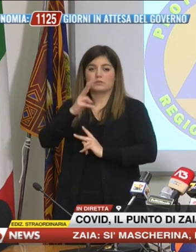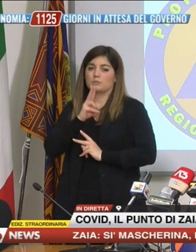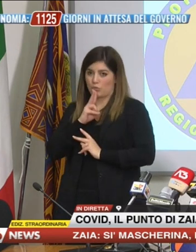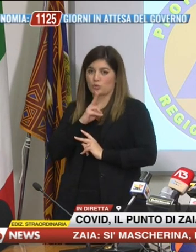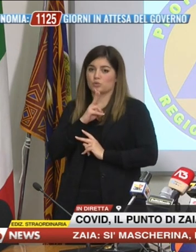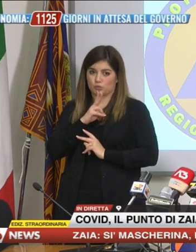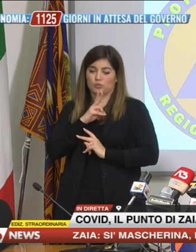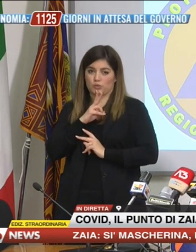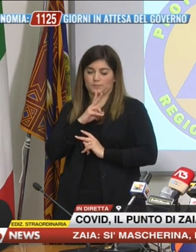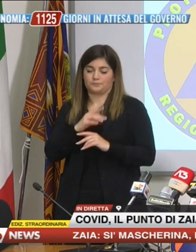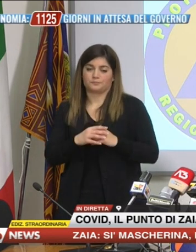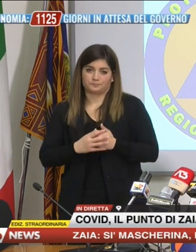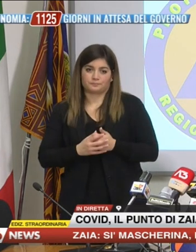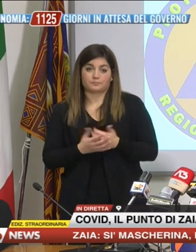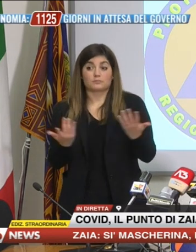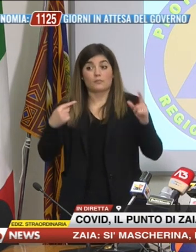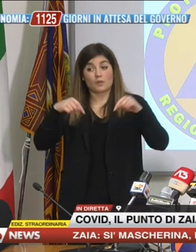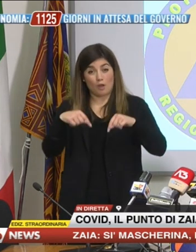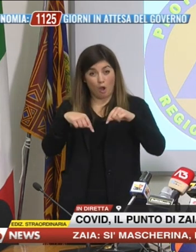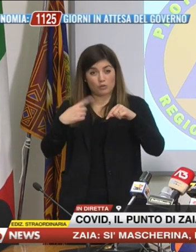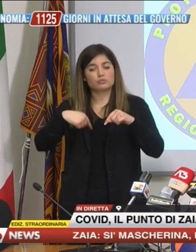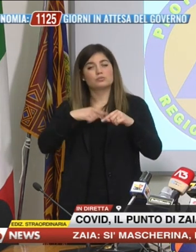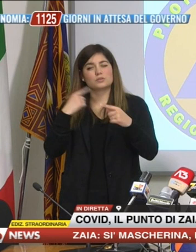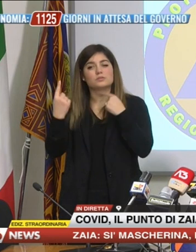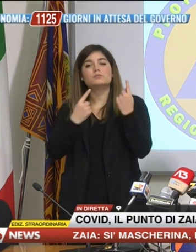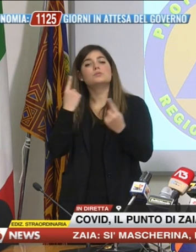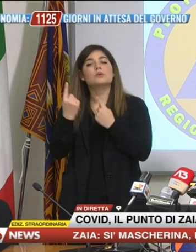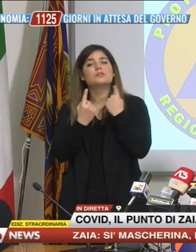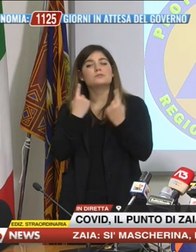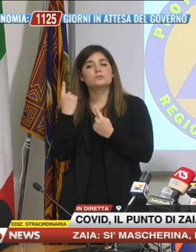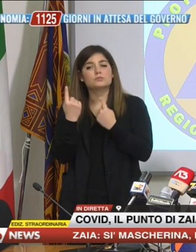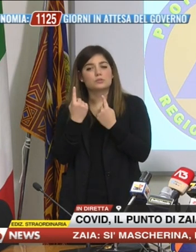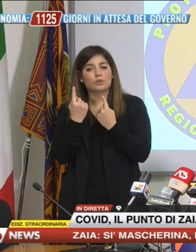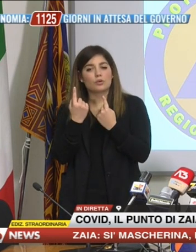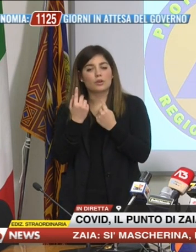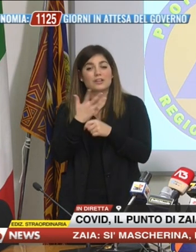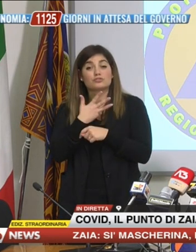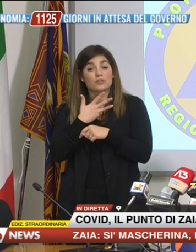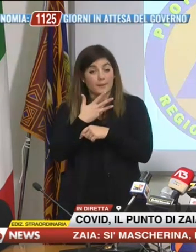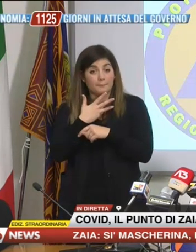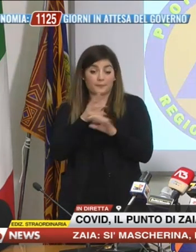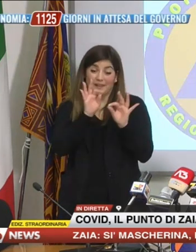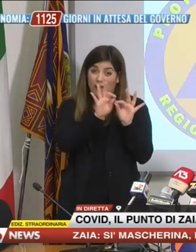visto. Oggi siamo nella situazione in cui alcune, tipo,